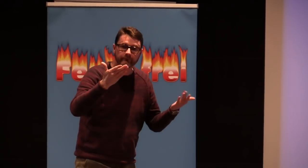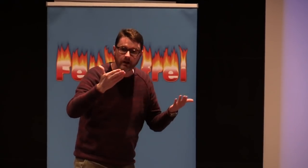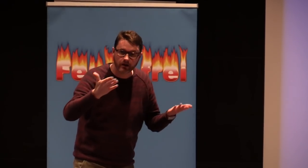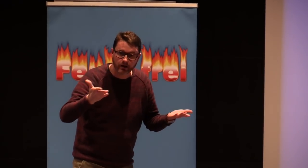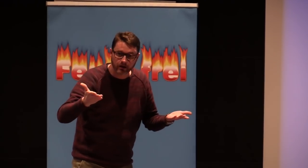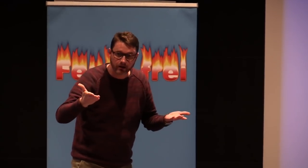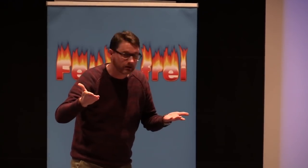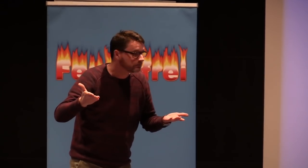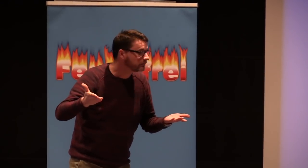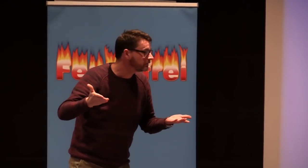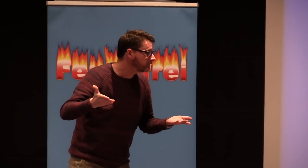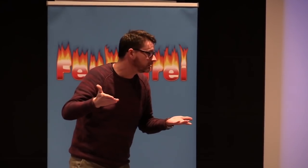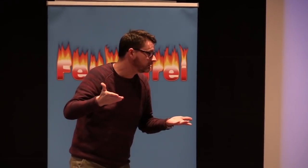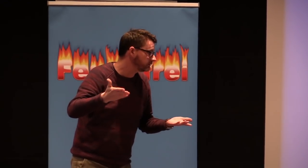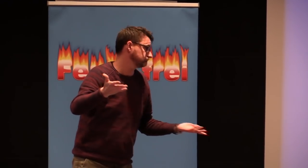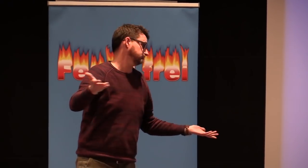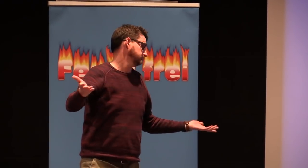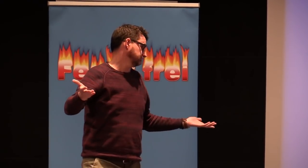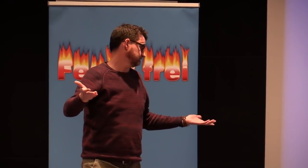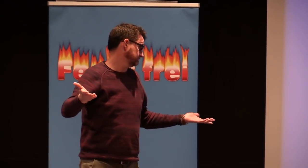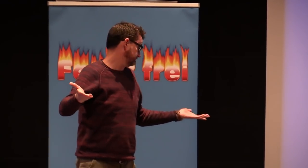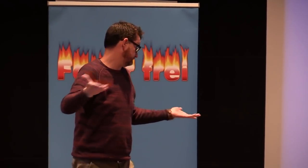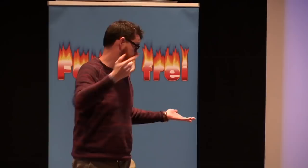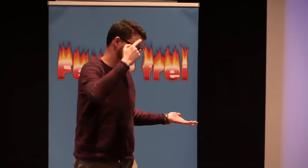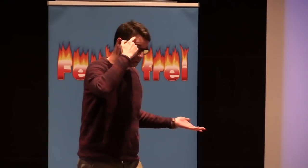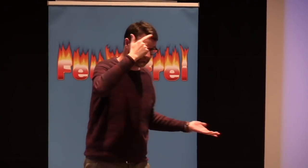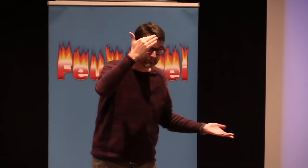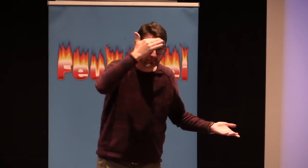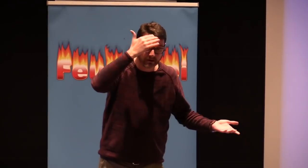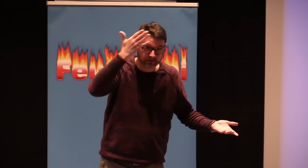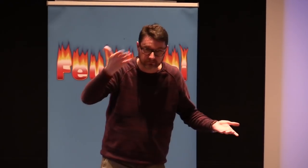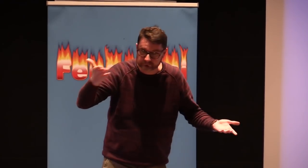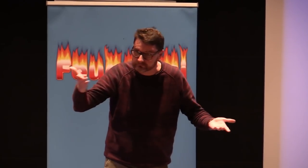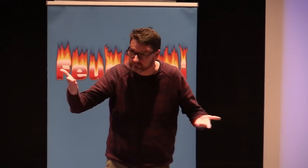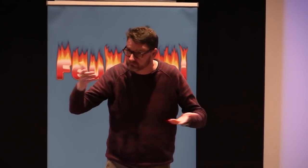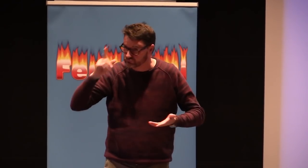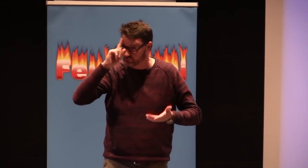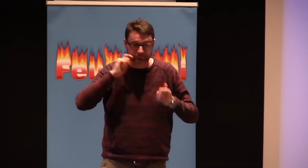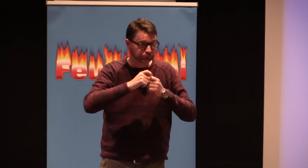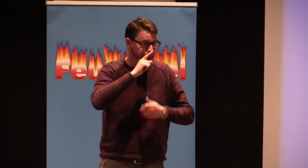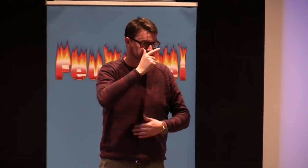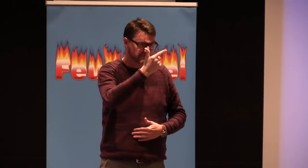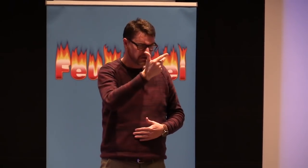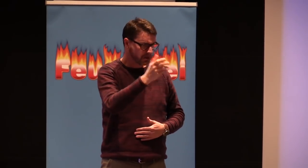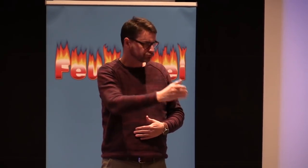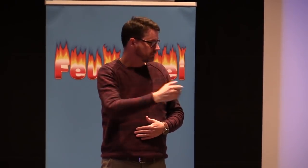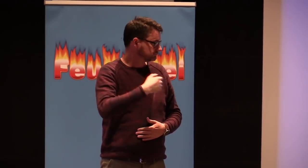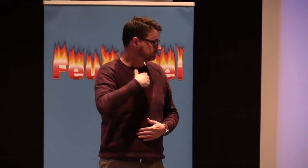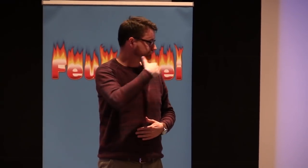12 angestellte Menschen. Wie viele Angestellte hat der Deutsche Gehörlosenbund? Na, da kann man einfach mal drüber nachdenken. Ich glaube,